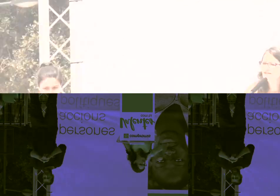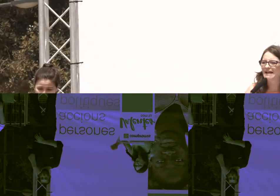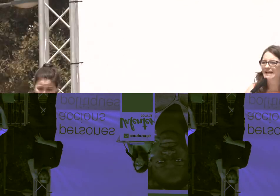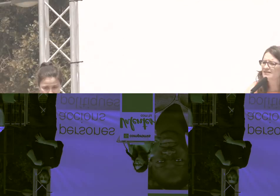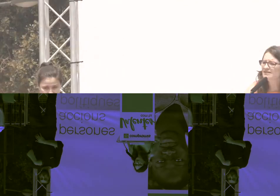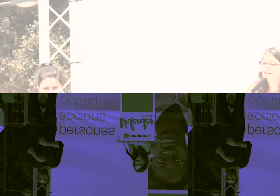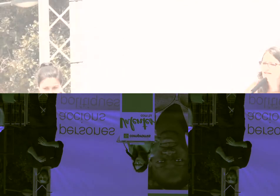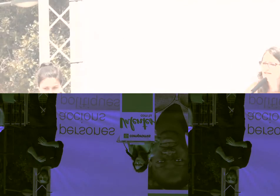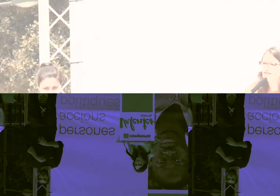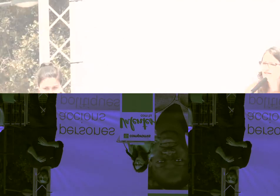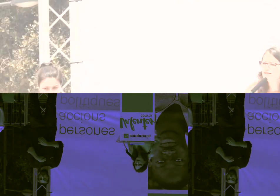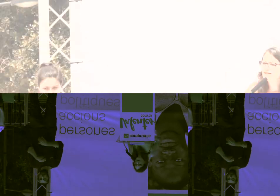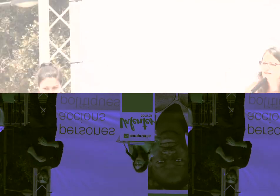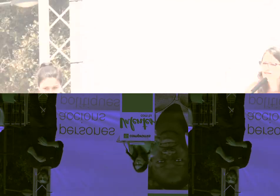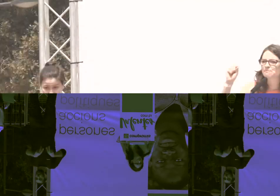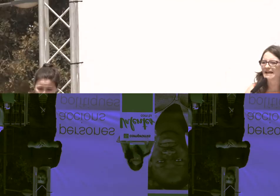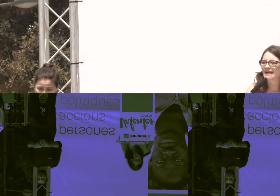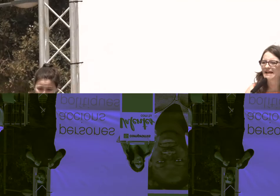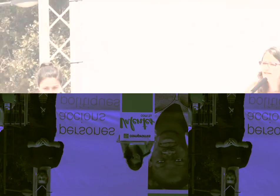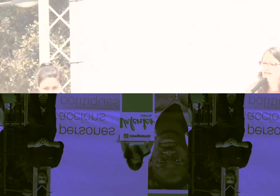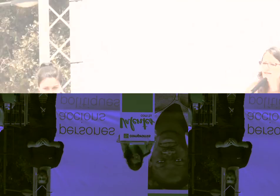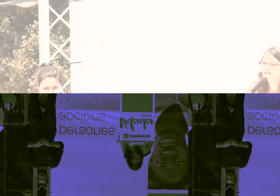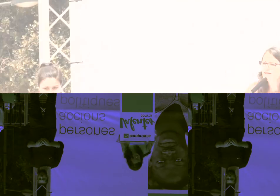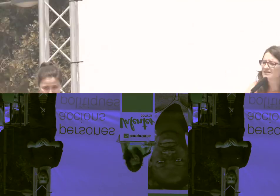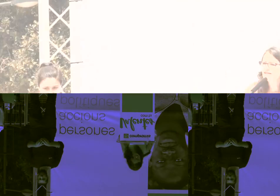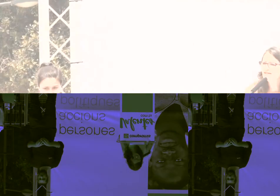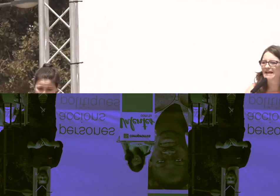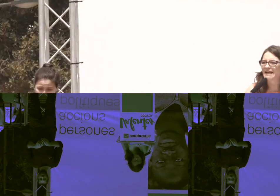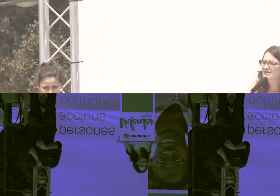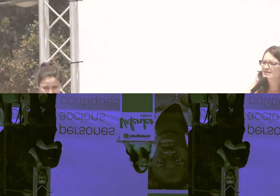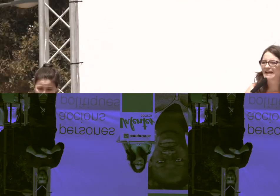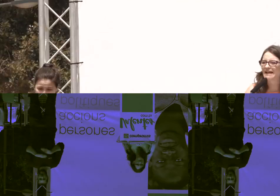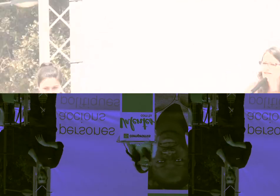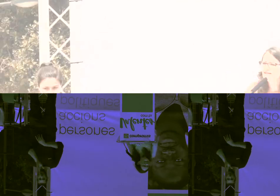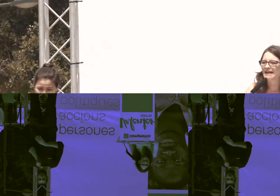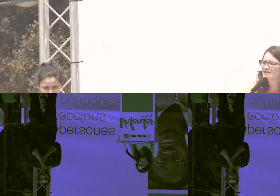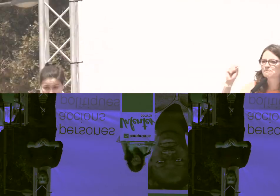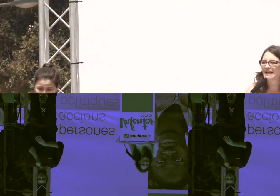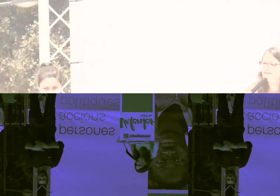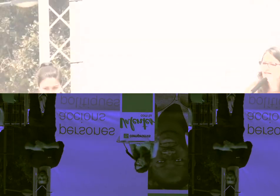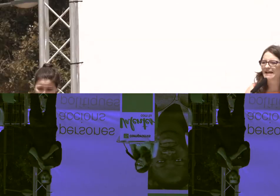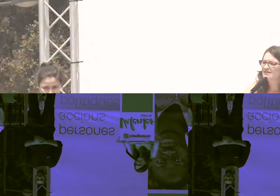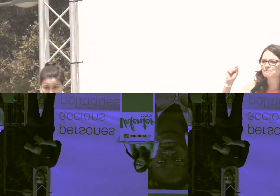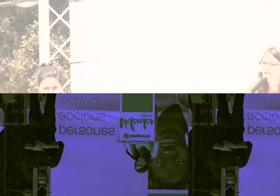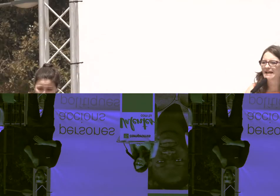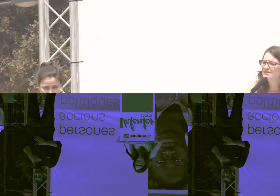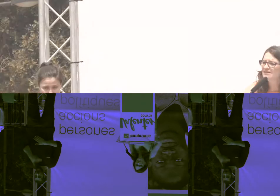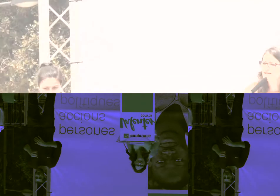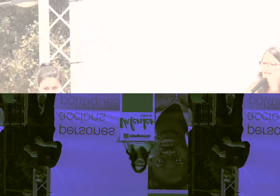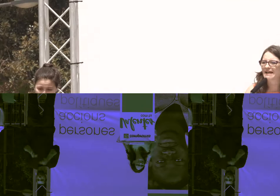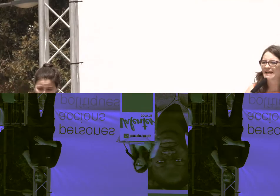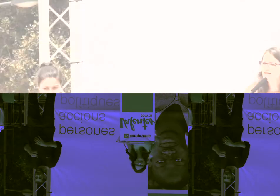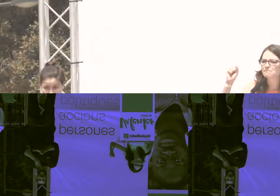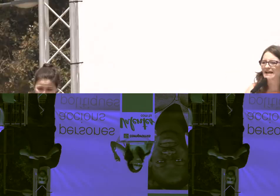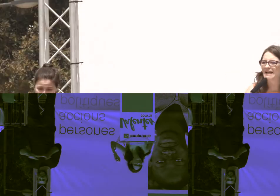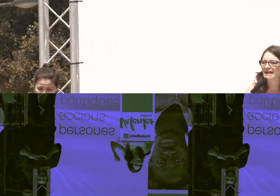poder perseguir els corruptes. Ui, hem ampliat la justícia gratuïta per a que més gent pugui tindre accés i que